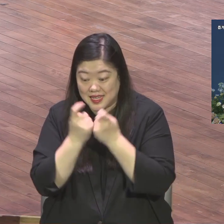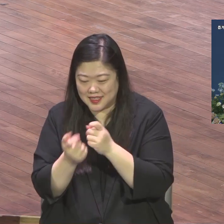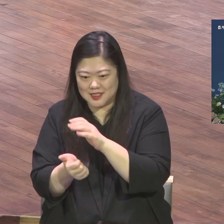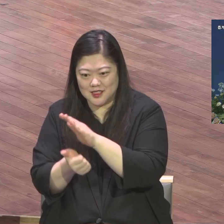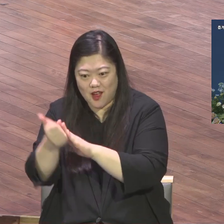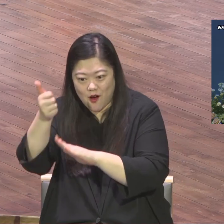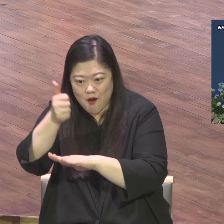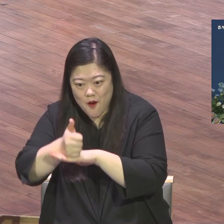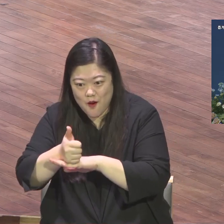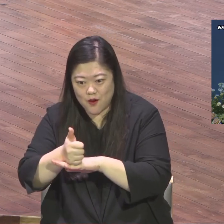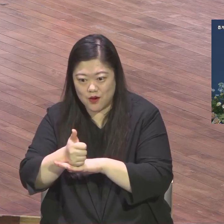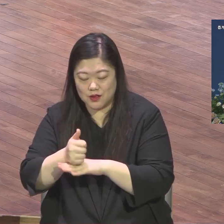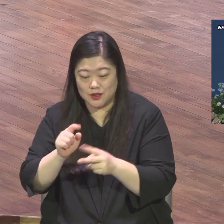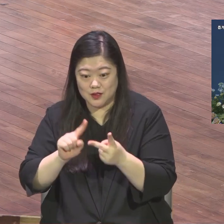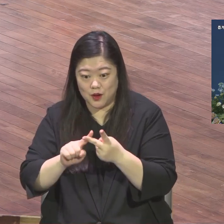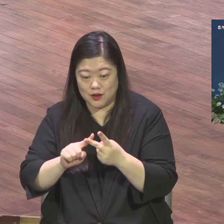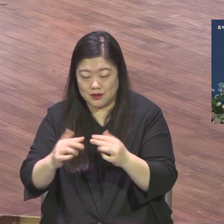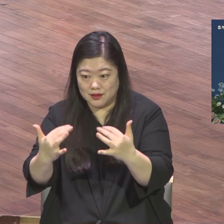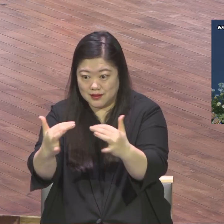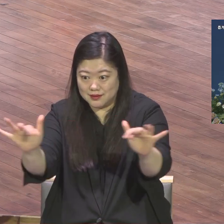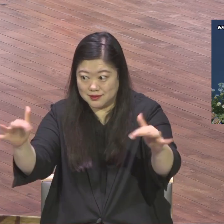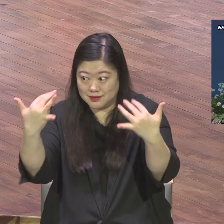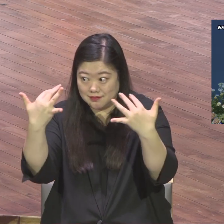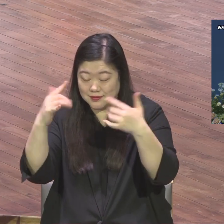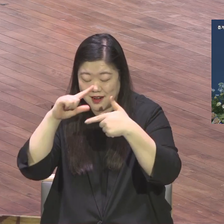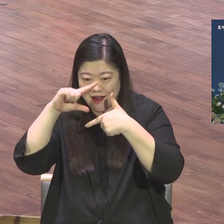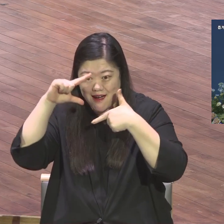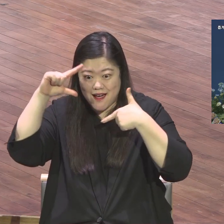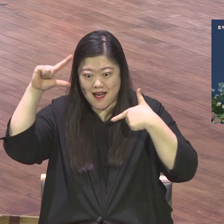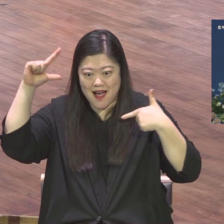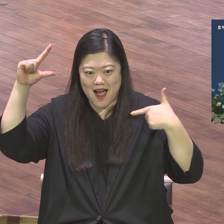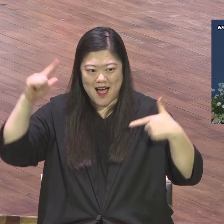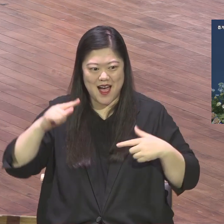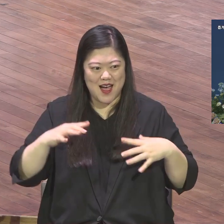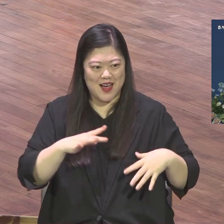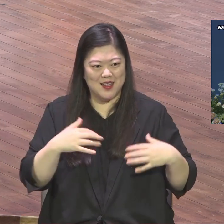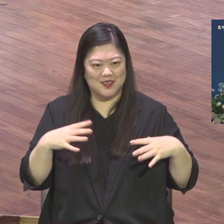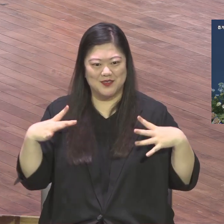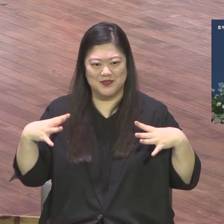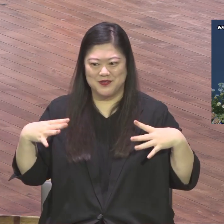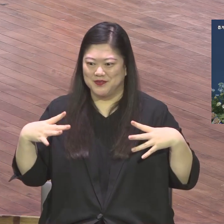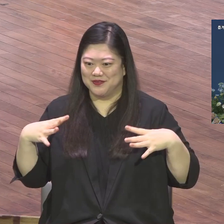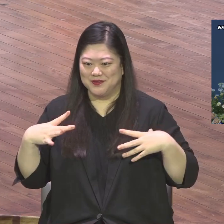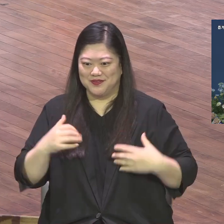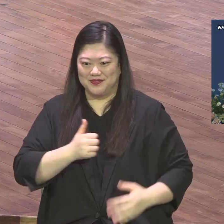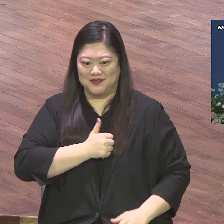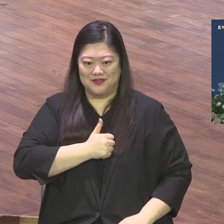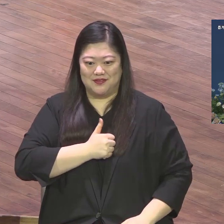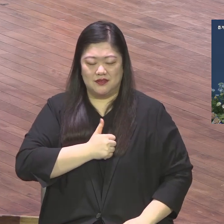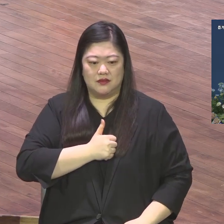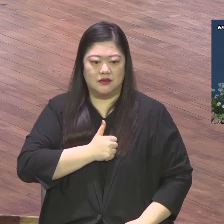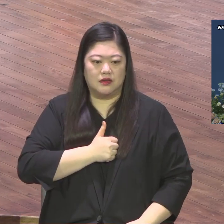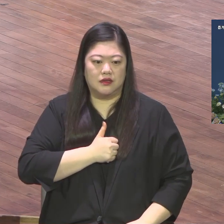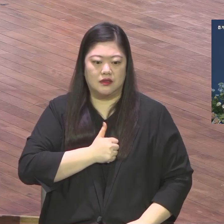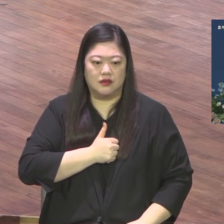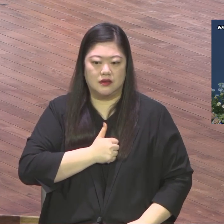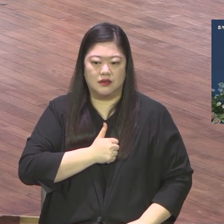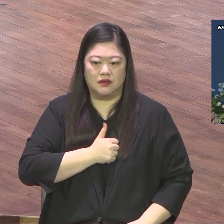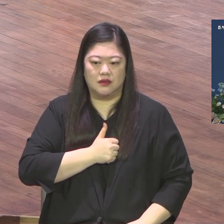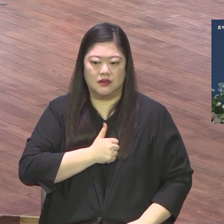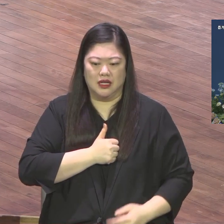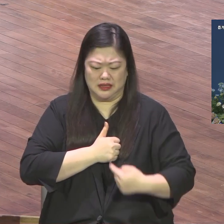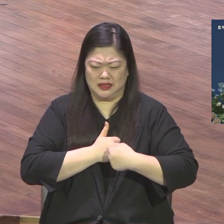망대를 먼저 무너뜨려야 됩니다. 그래서 예배가 중요합니다. 그래서 말씀 묵상의